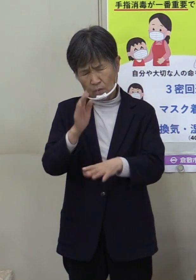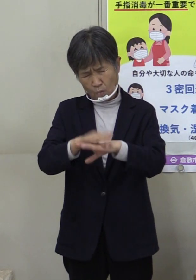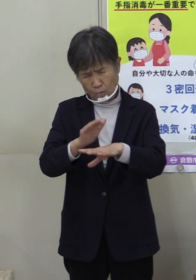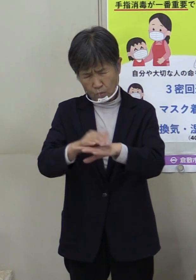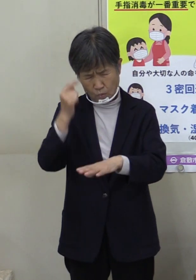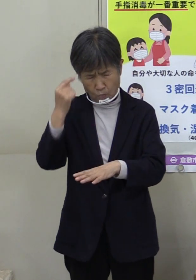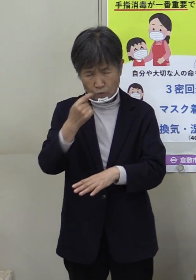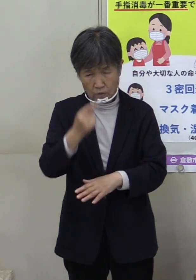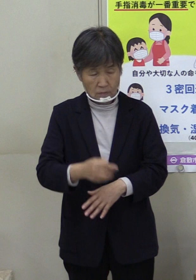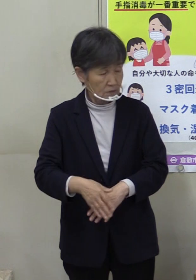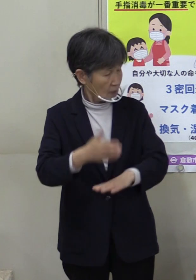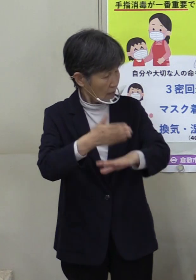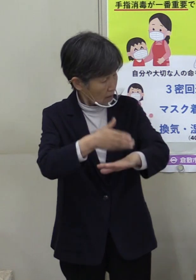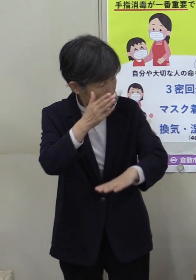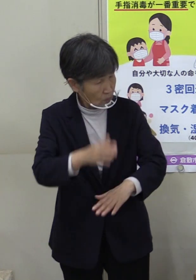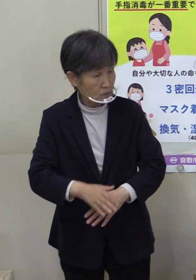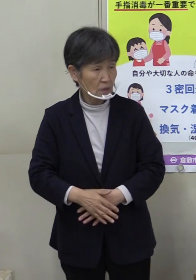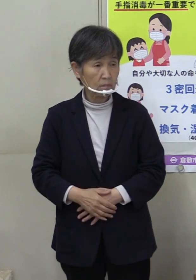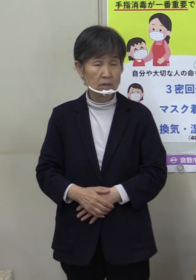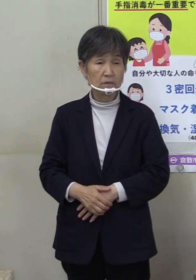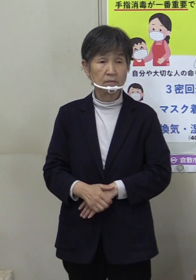ます。